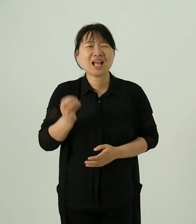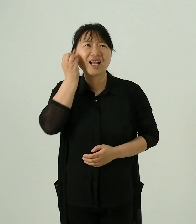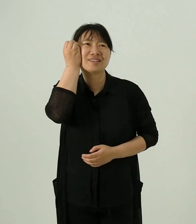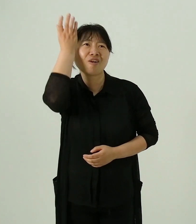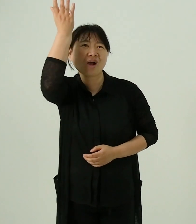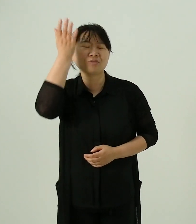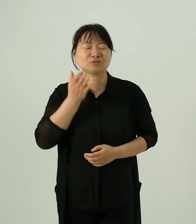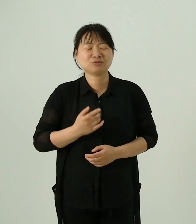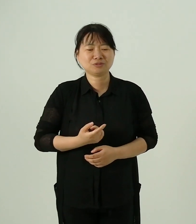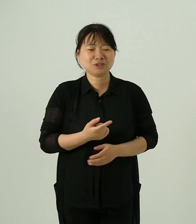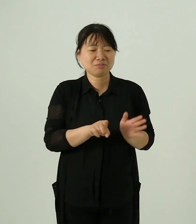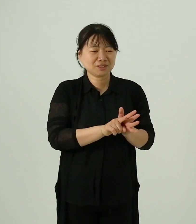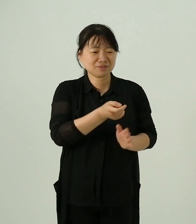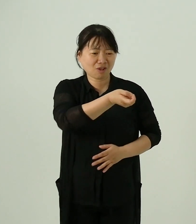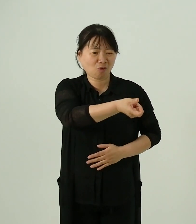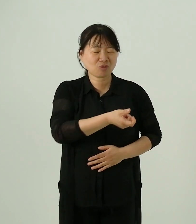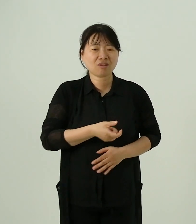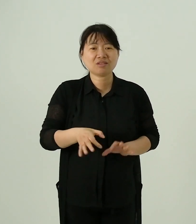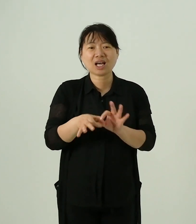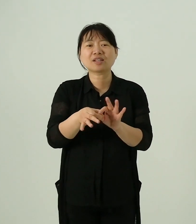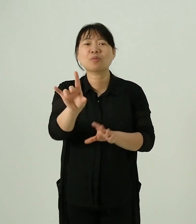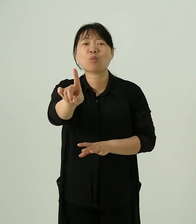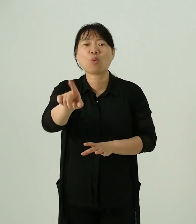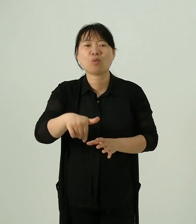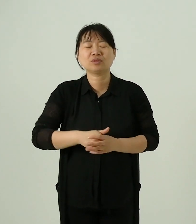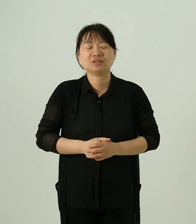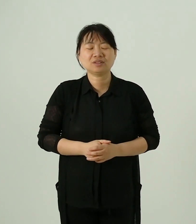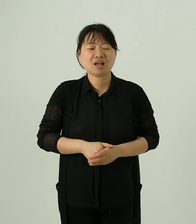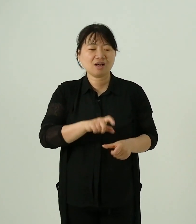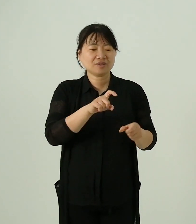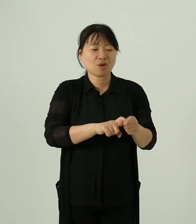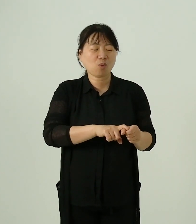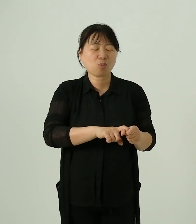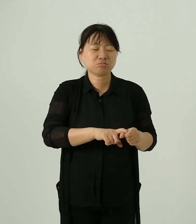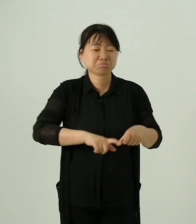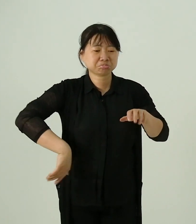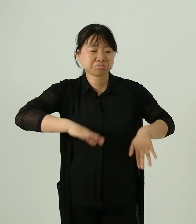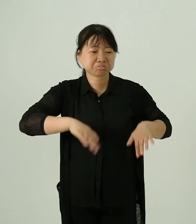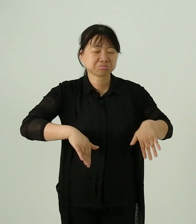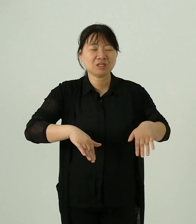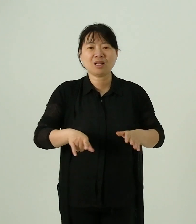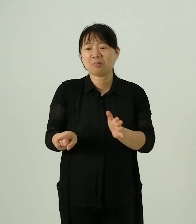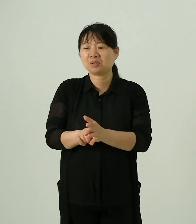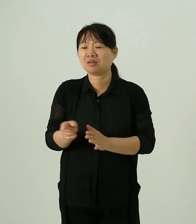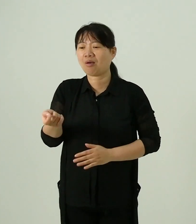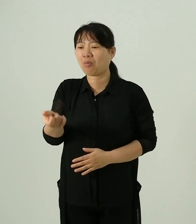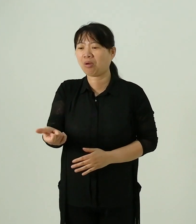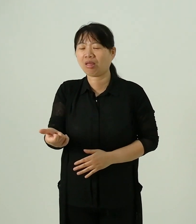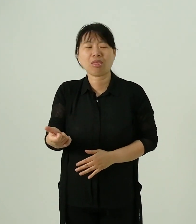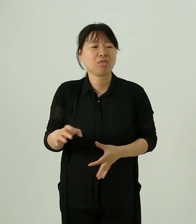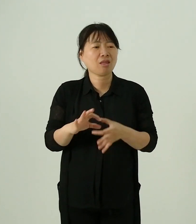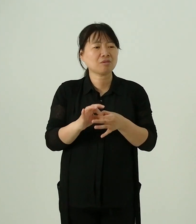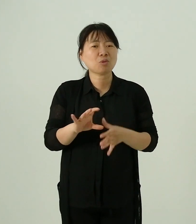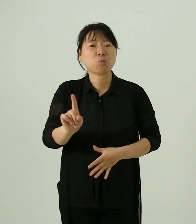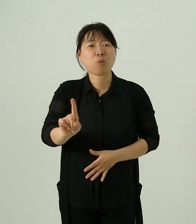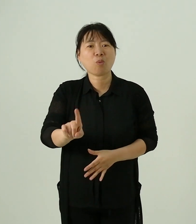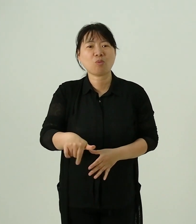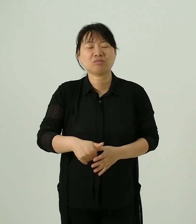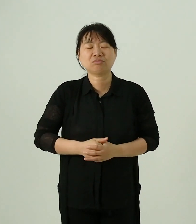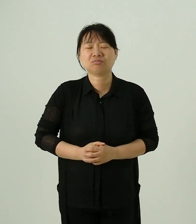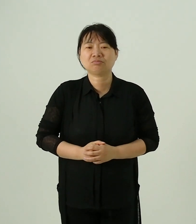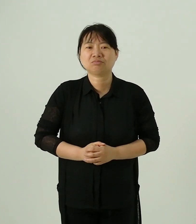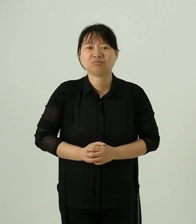거하고 믿음이 적은 거하고 무슨 상관이 있어요? 떡 안 갖고 온 거하고 믿음이 적은 거하고 무슨 상관이